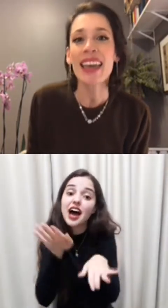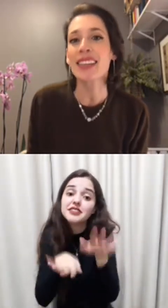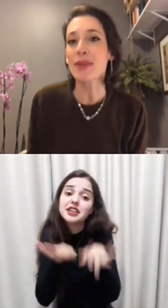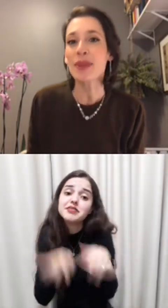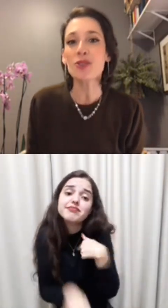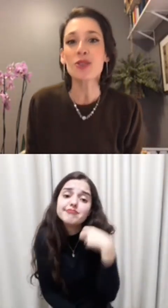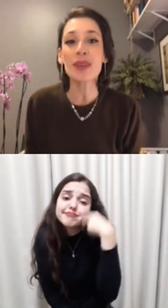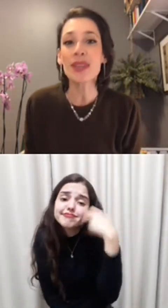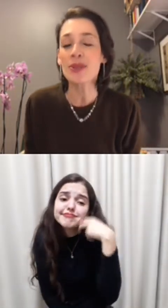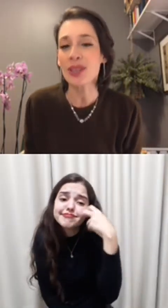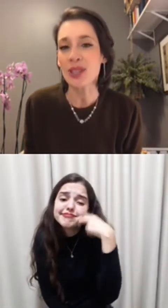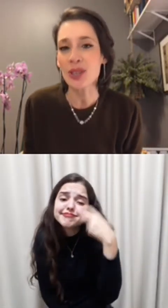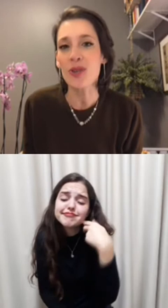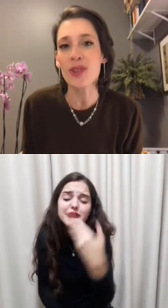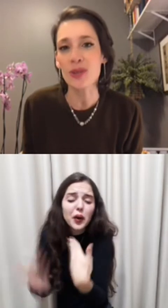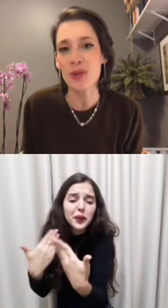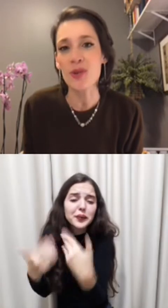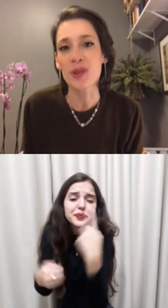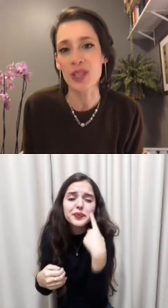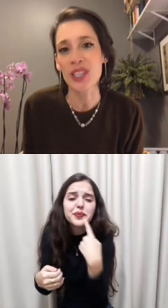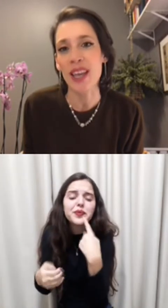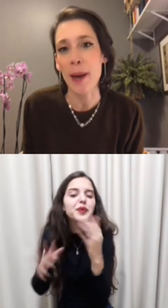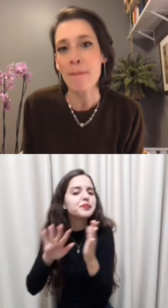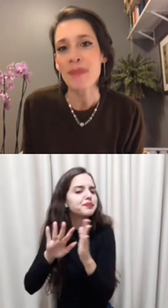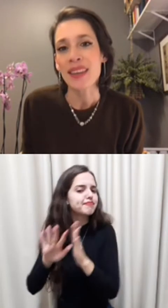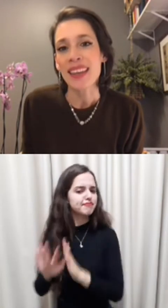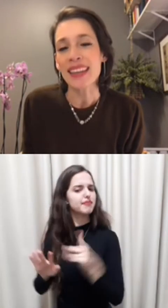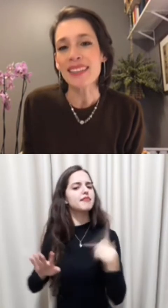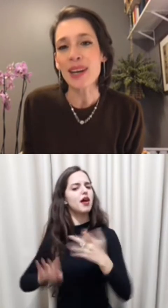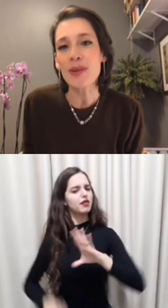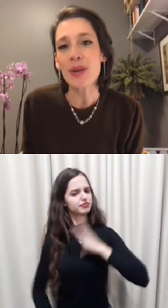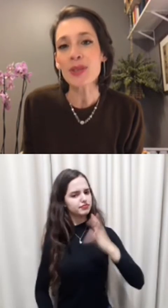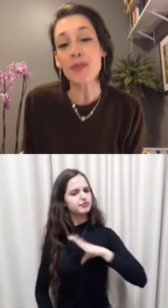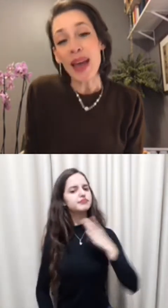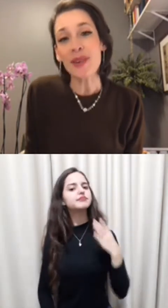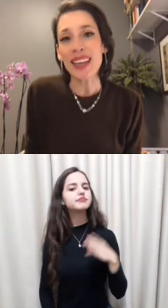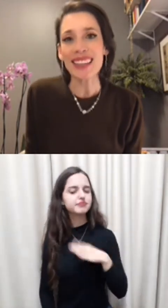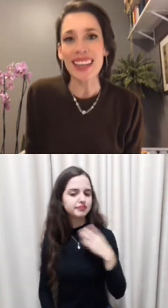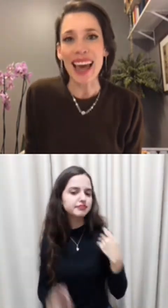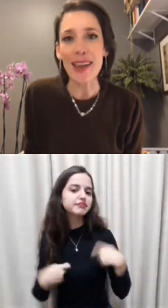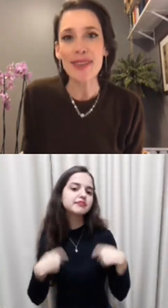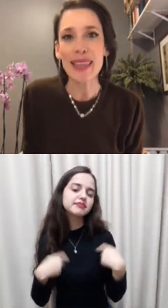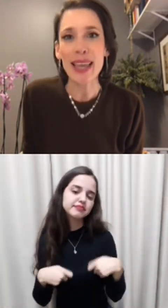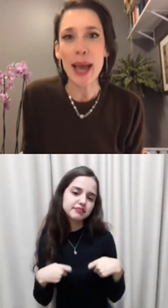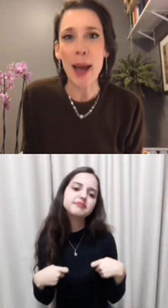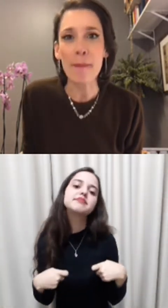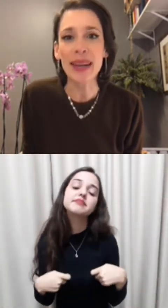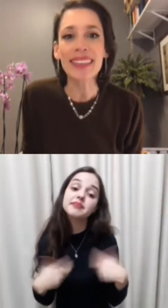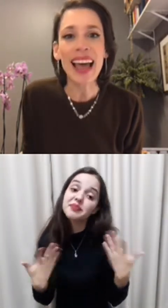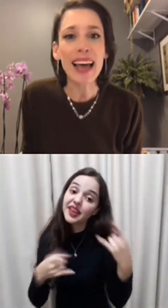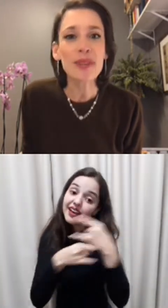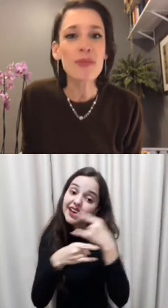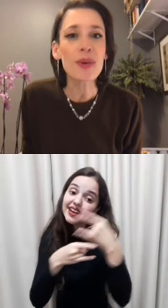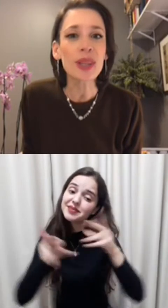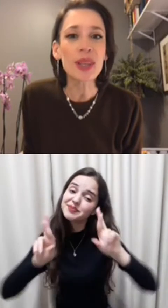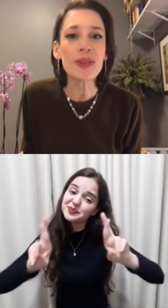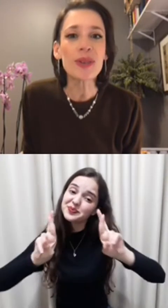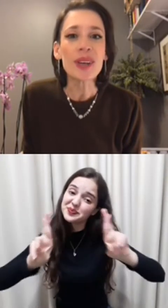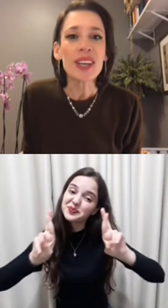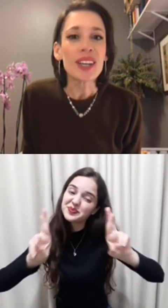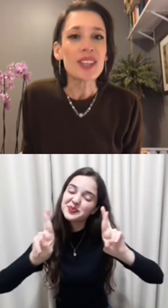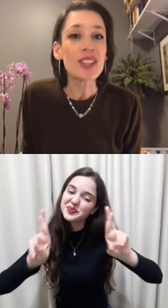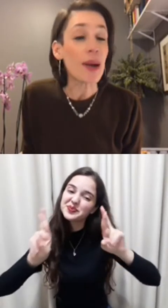É exatamente sobre isso que a gente conversou hoje, né? Então, eu espero que essa live tenha plantado um